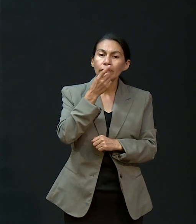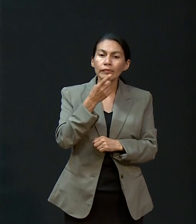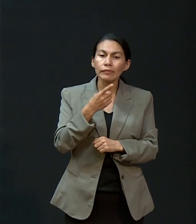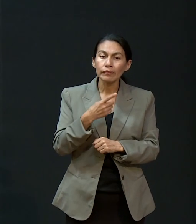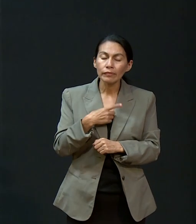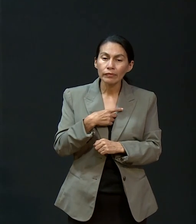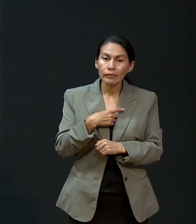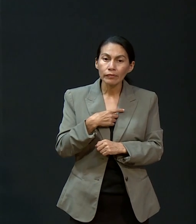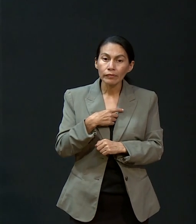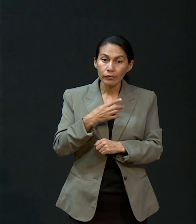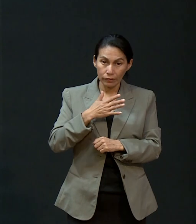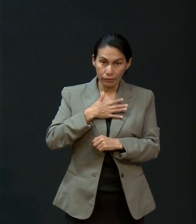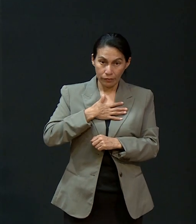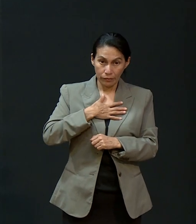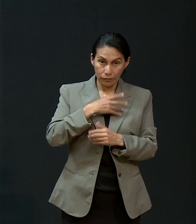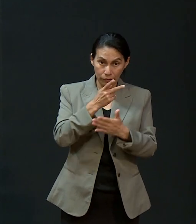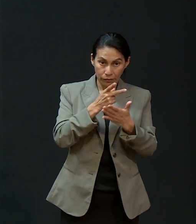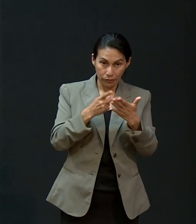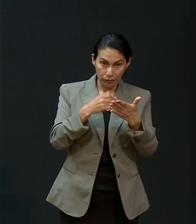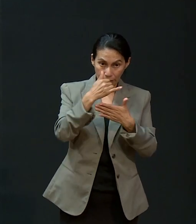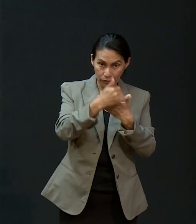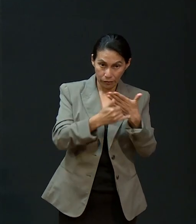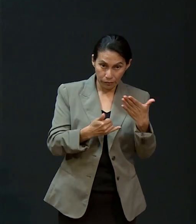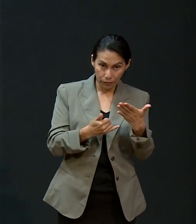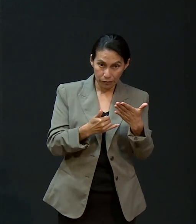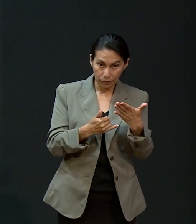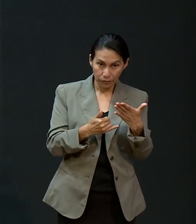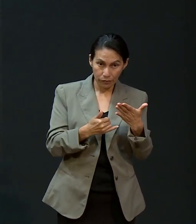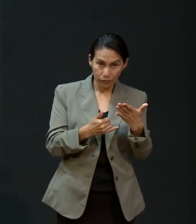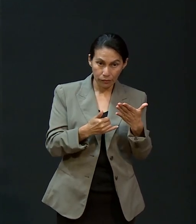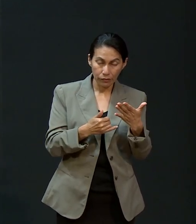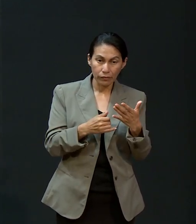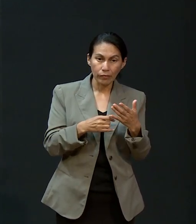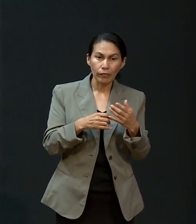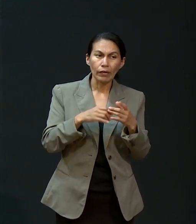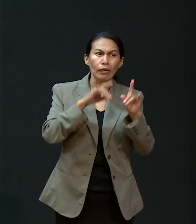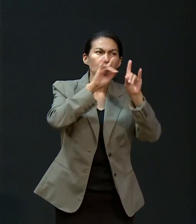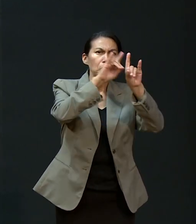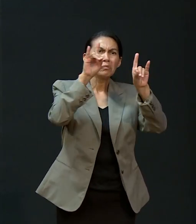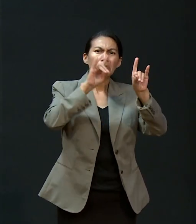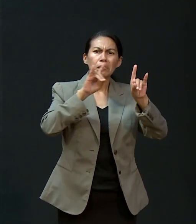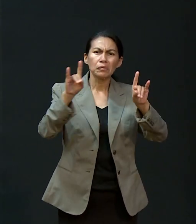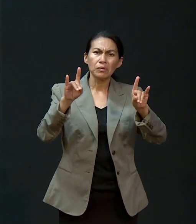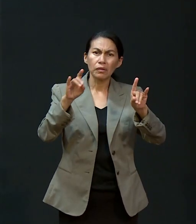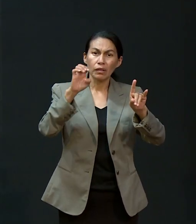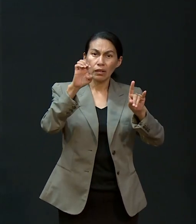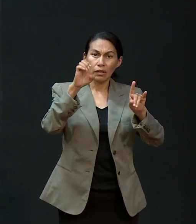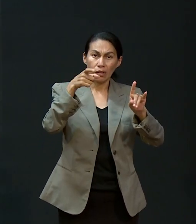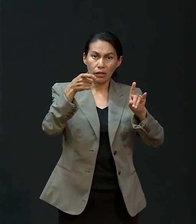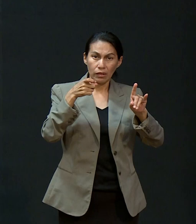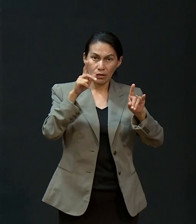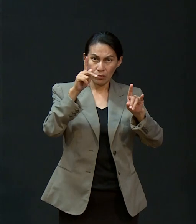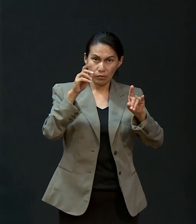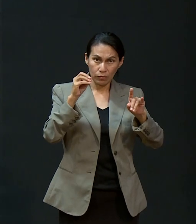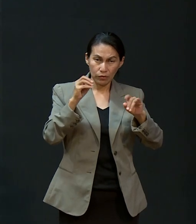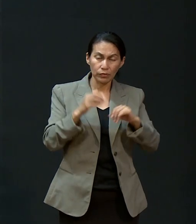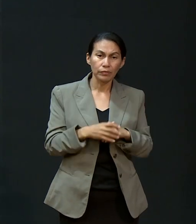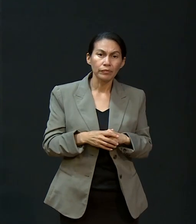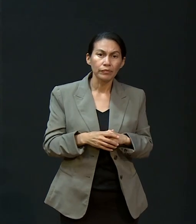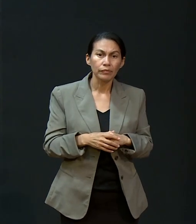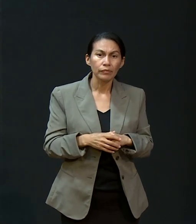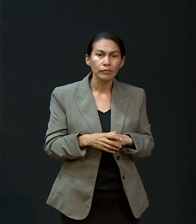se me dice que mi proyecto iba a ir a la Expo Arco, se iba a presentar. Y pues presenté,